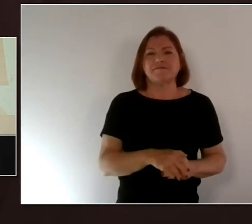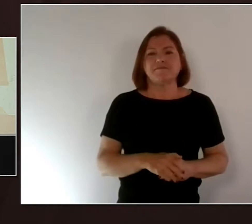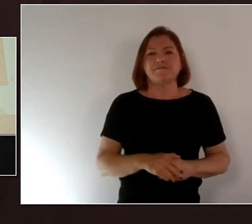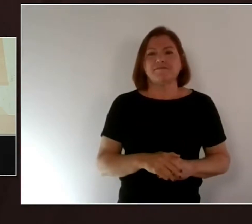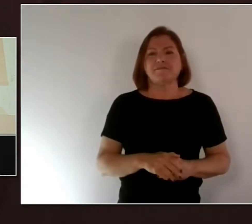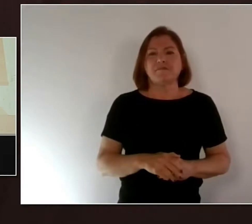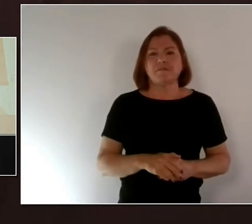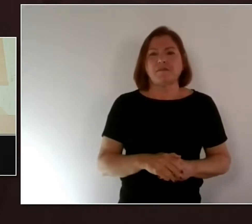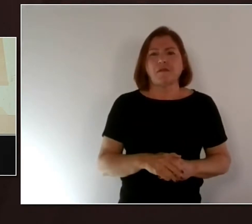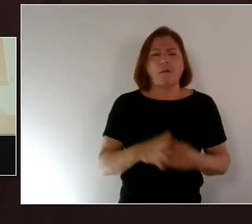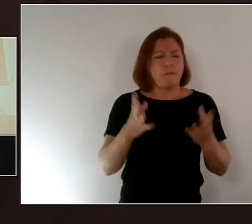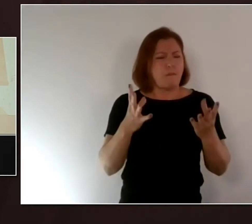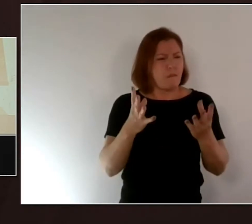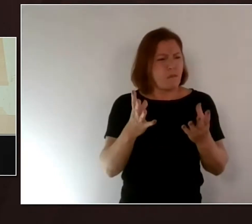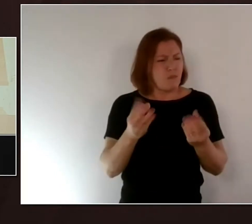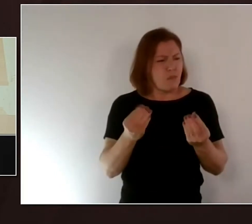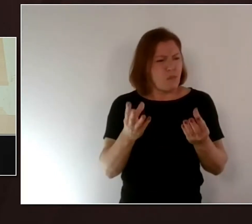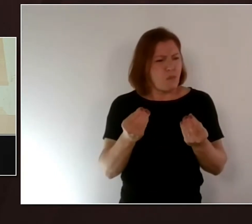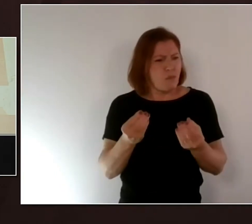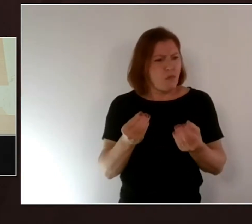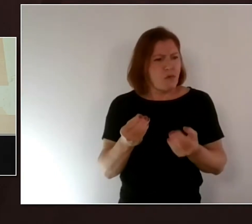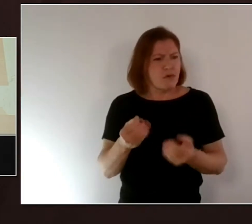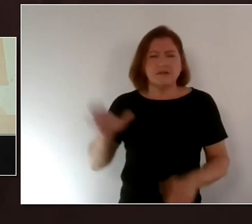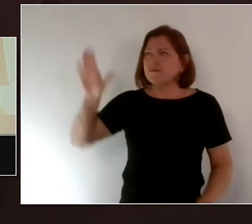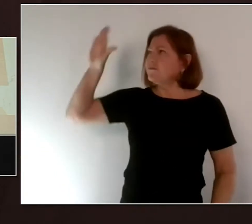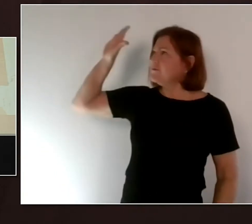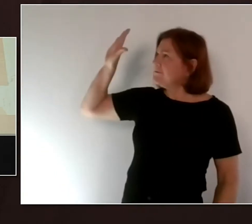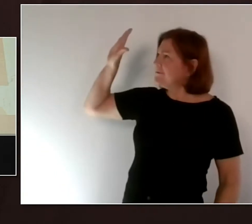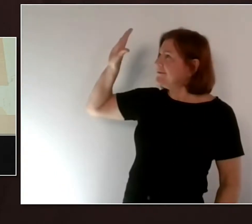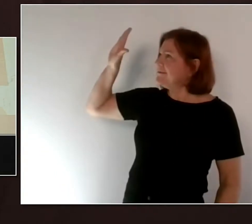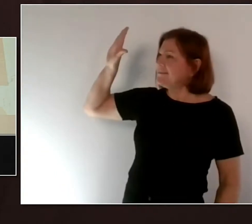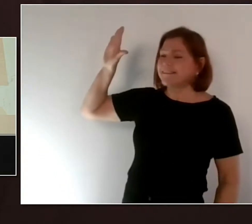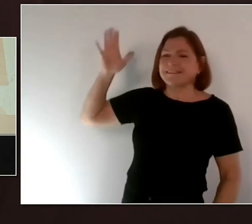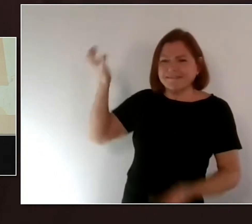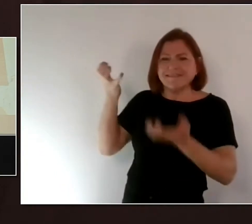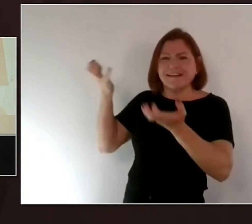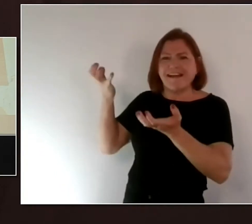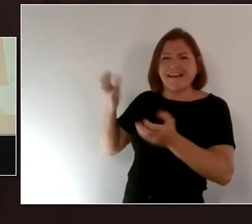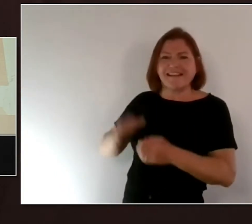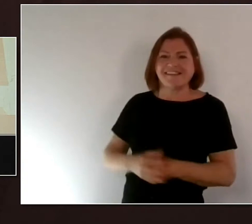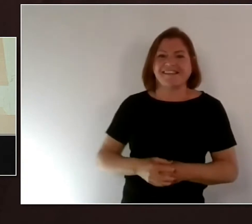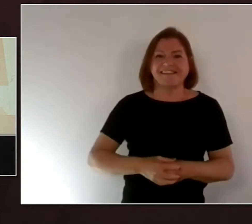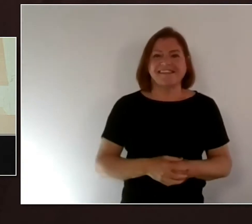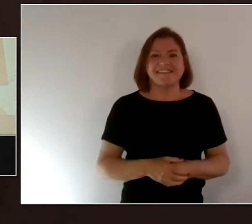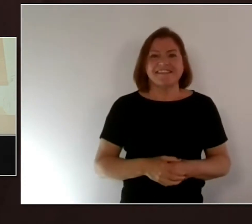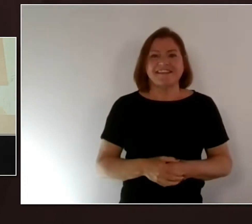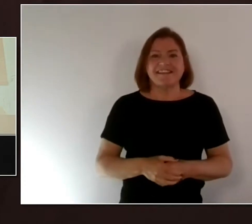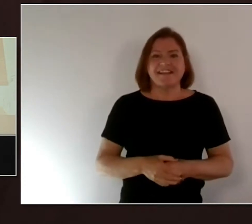atenderam generosamente essa convocação. Aí em seguida entre os jovens, como fala?